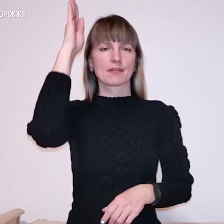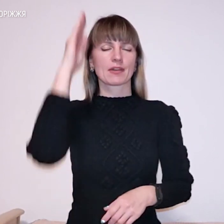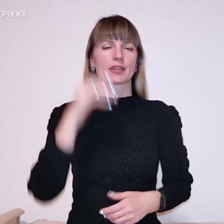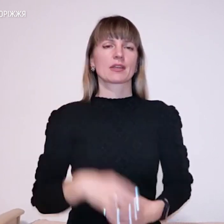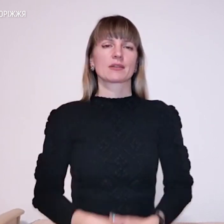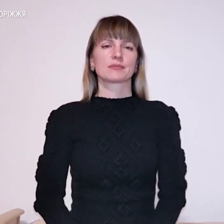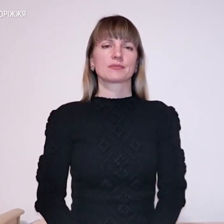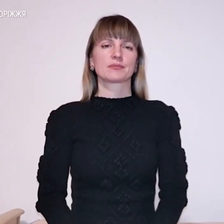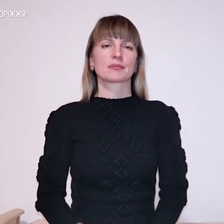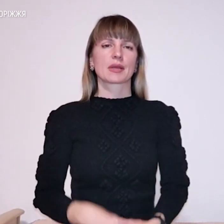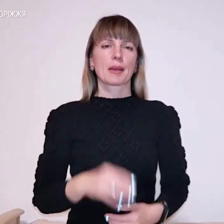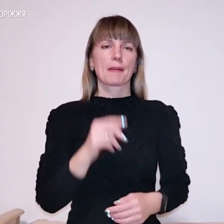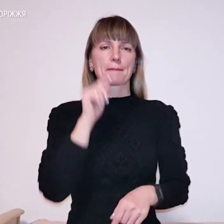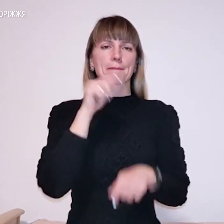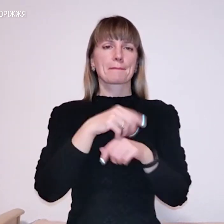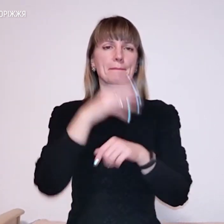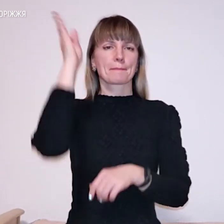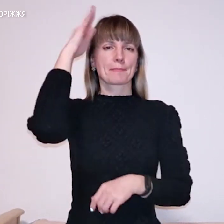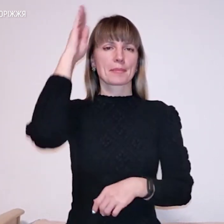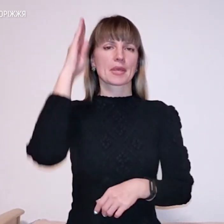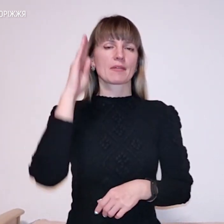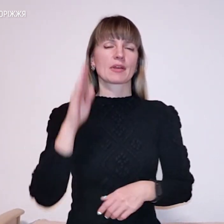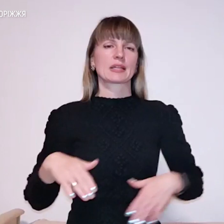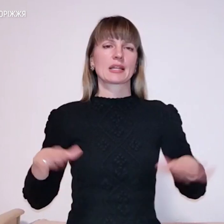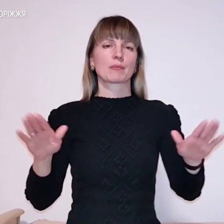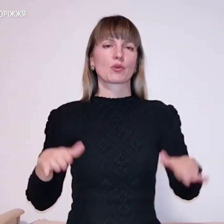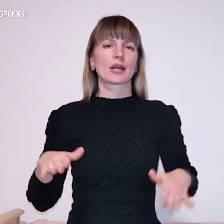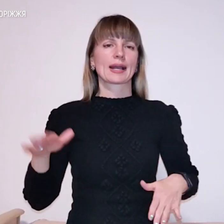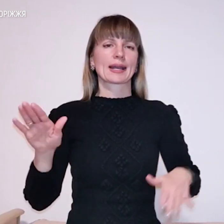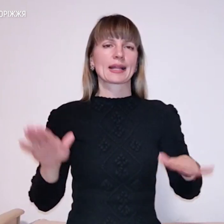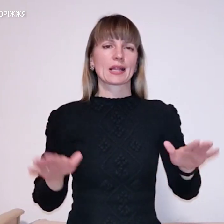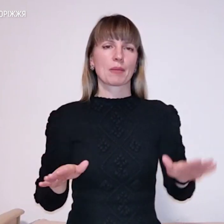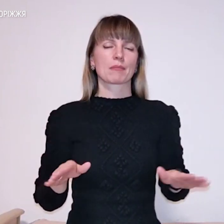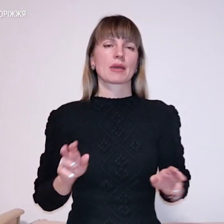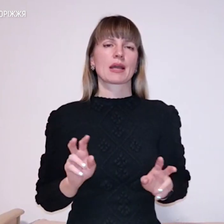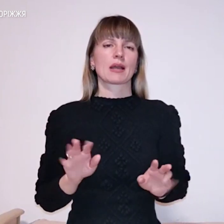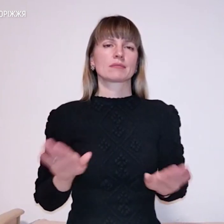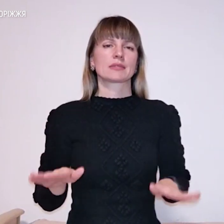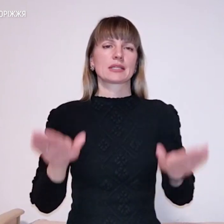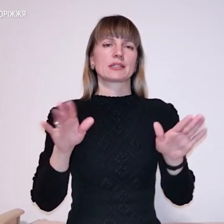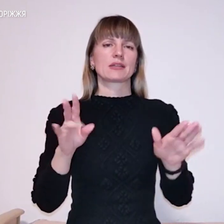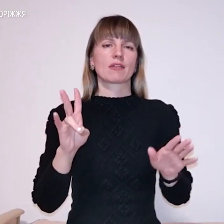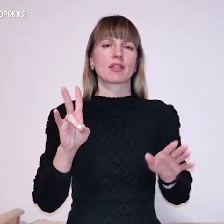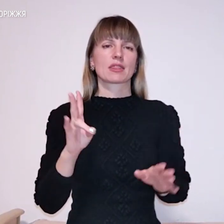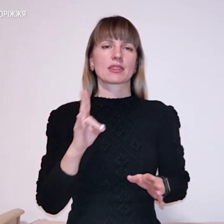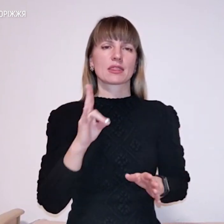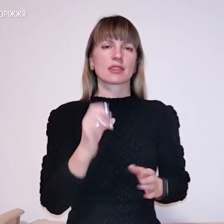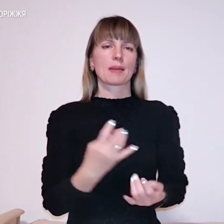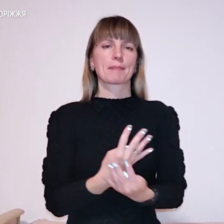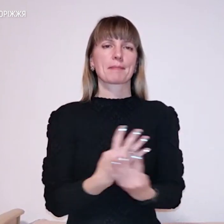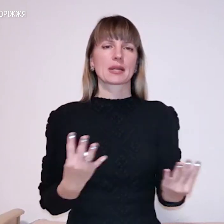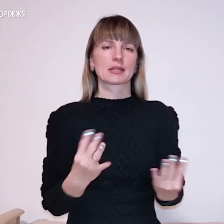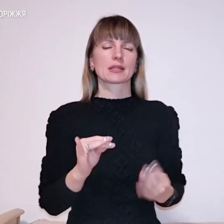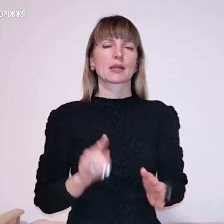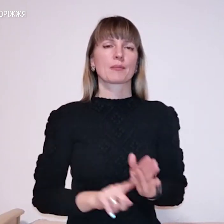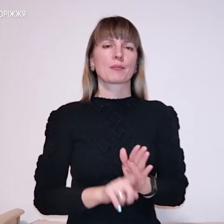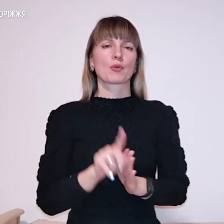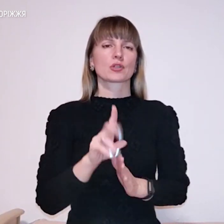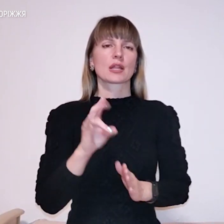півень». Півень, тріпочучи крилами, злетів на плід і почав на все